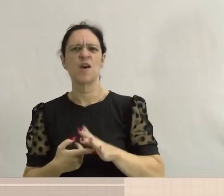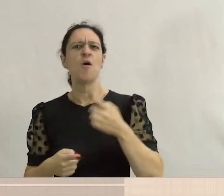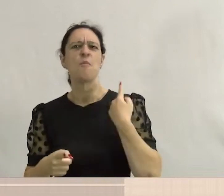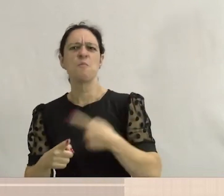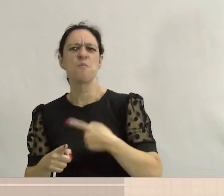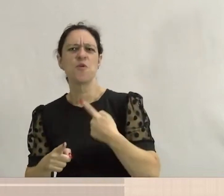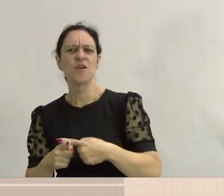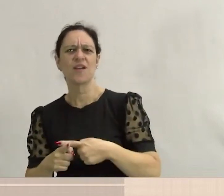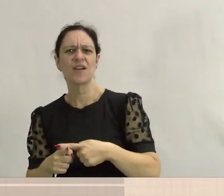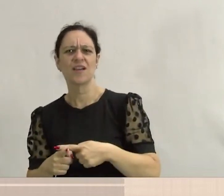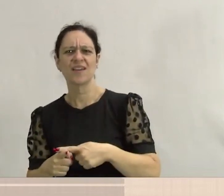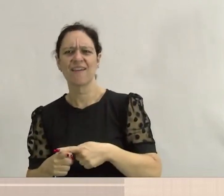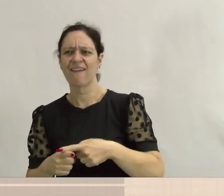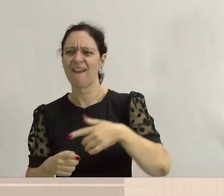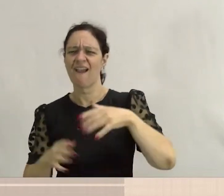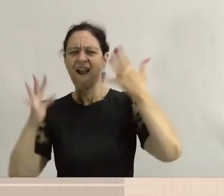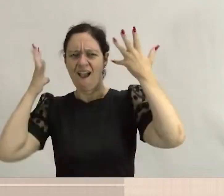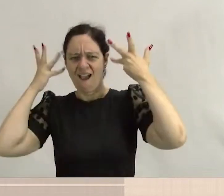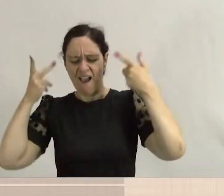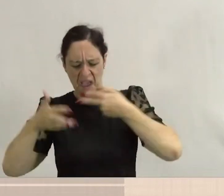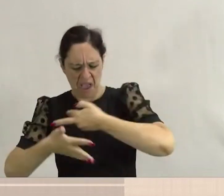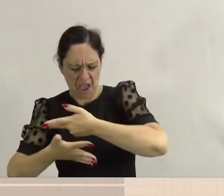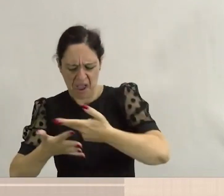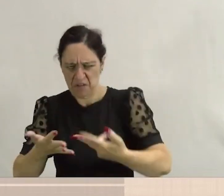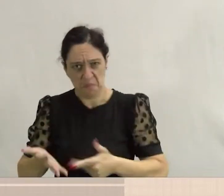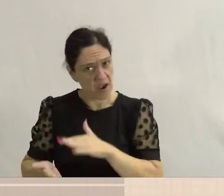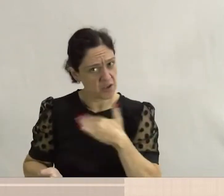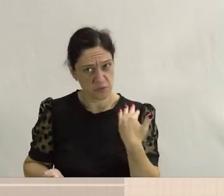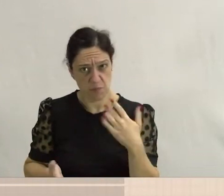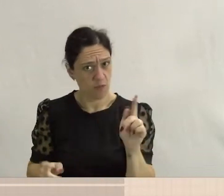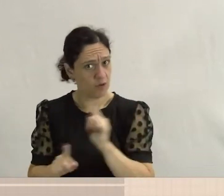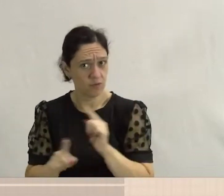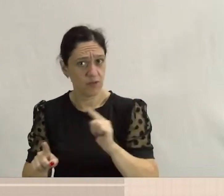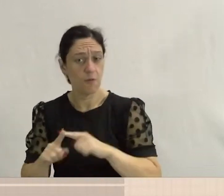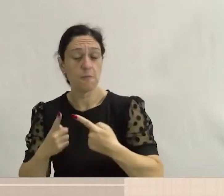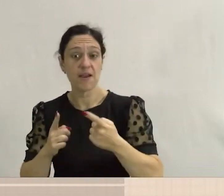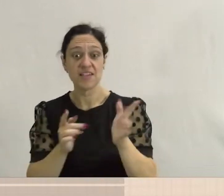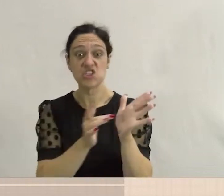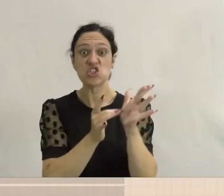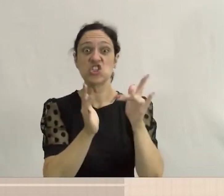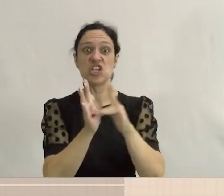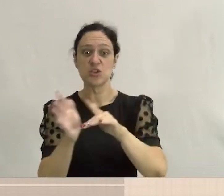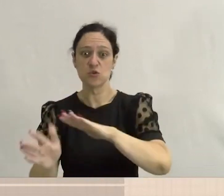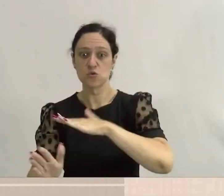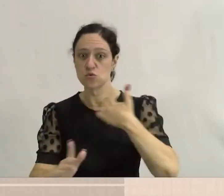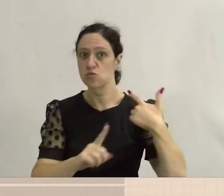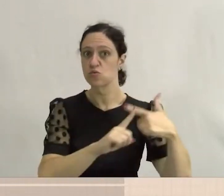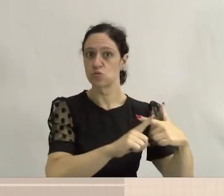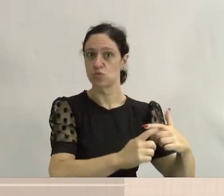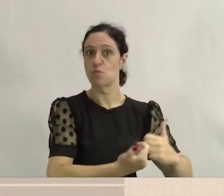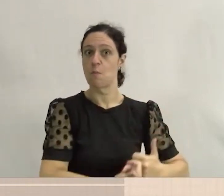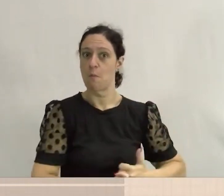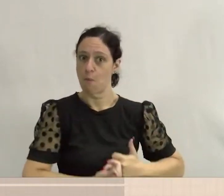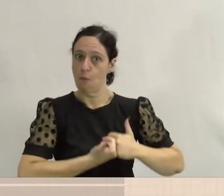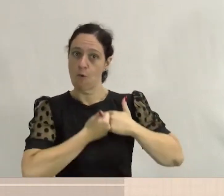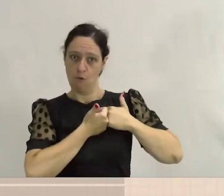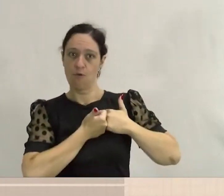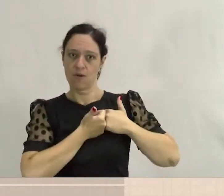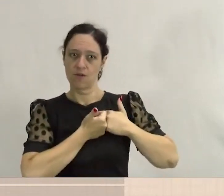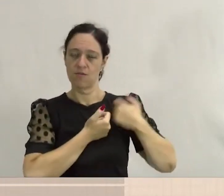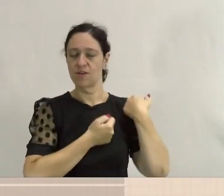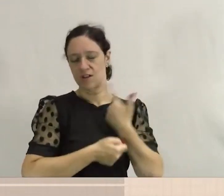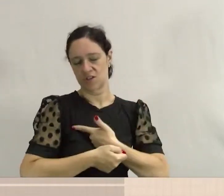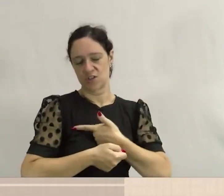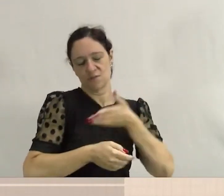de bezerros, mas pelo seu próprio sangue entrou no Santo dos Santos uma vez por todas, tendo